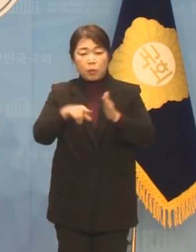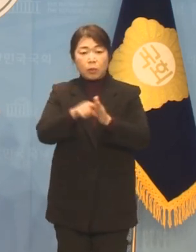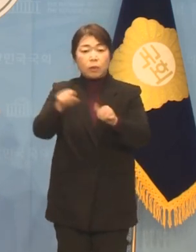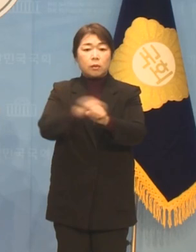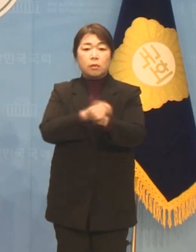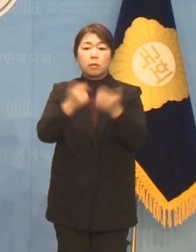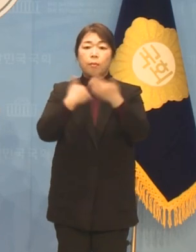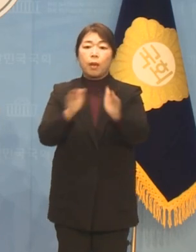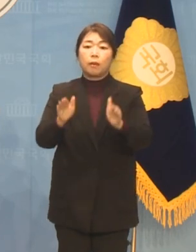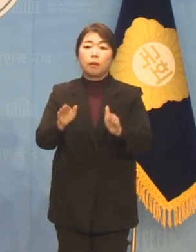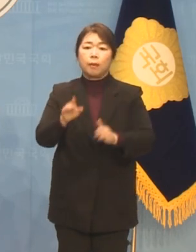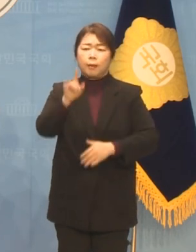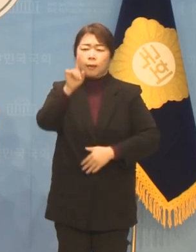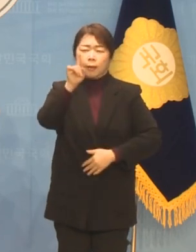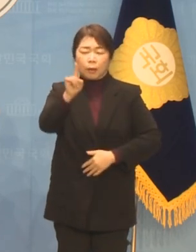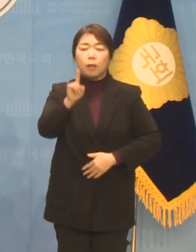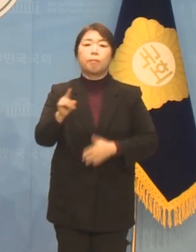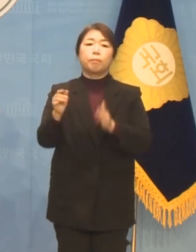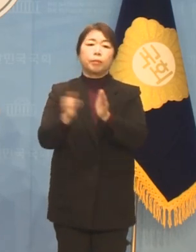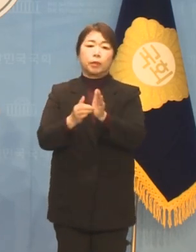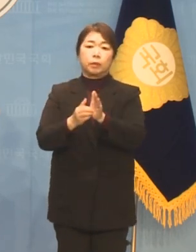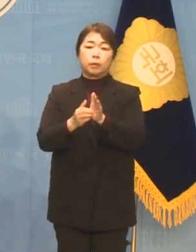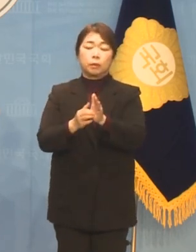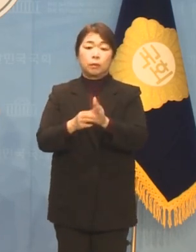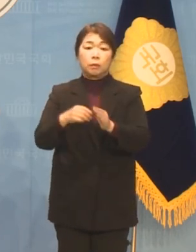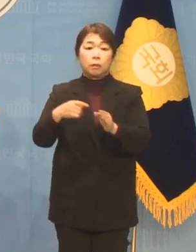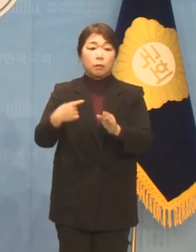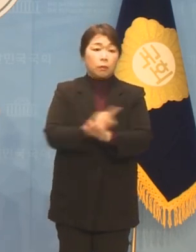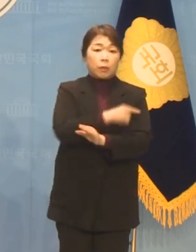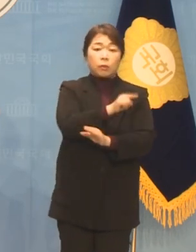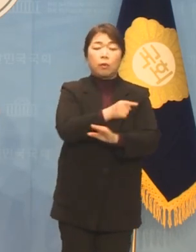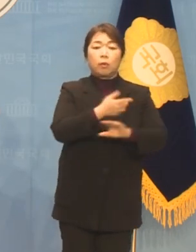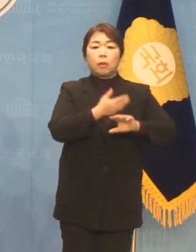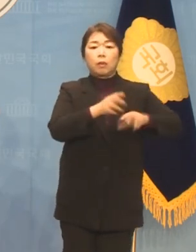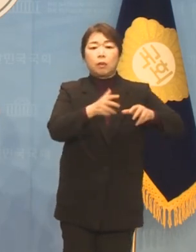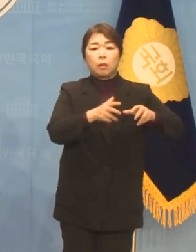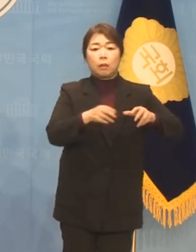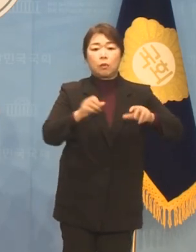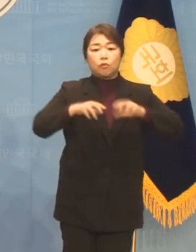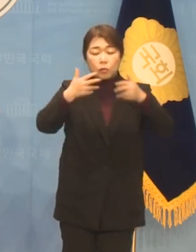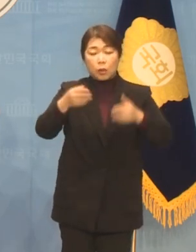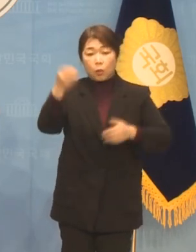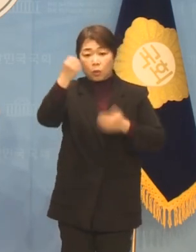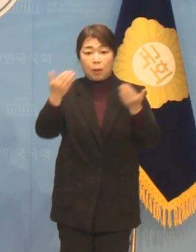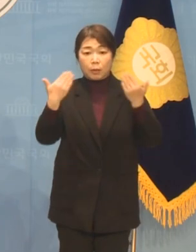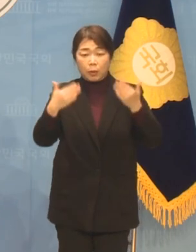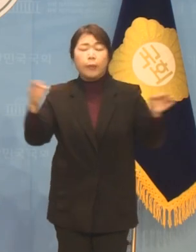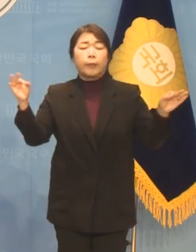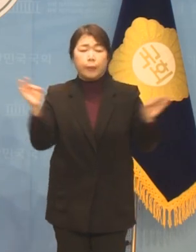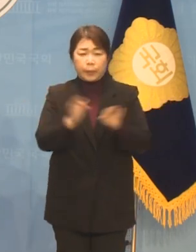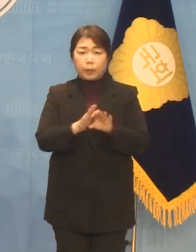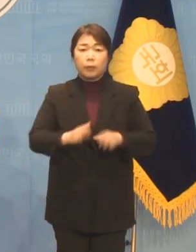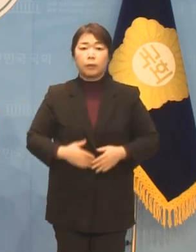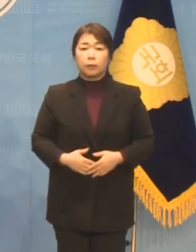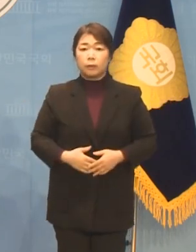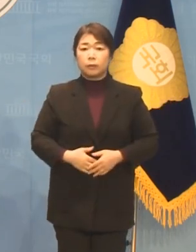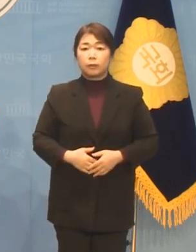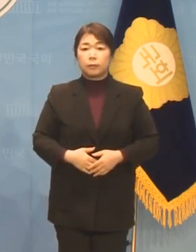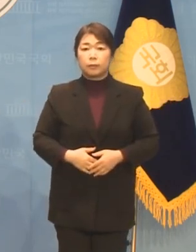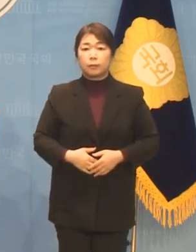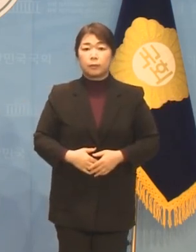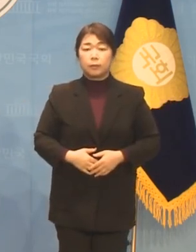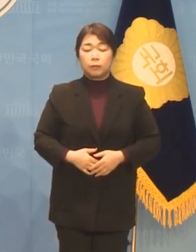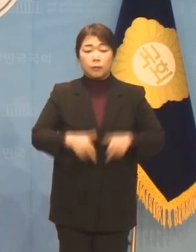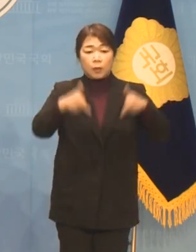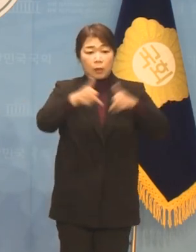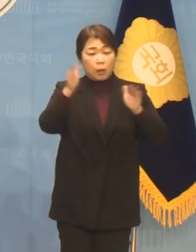특수학급은 단 한 학급에 불과하며 이마저도 외고와 국제고에는 아예 없는 현실입니다.